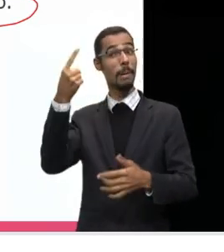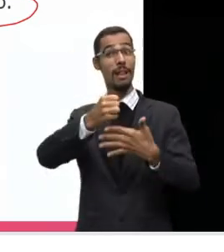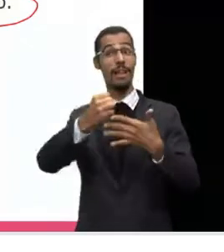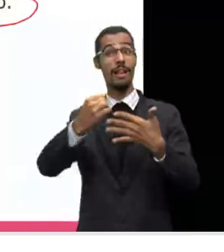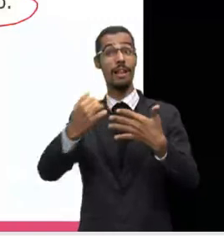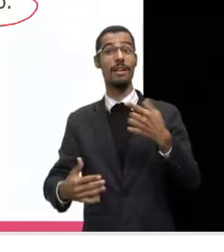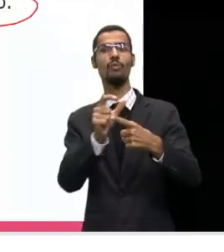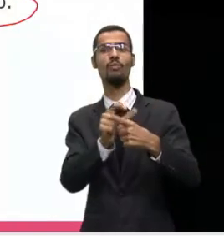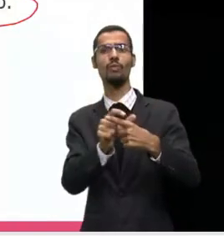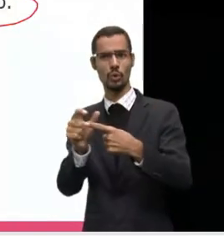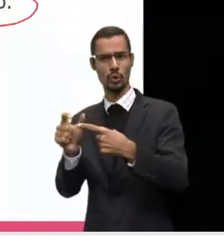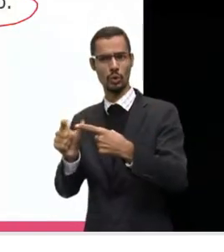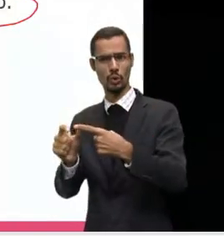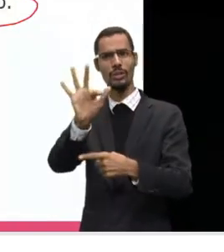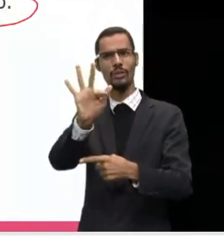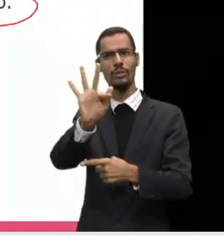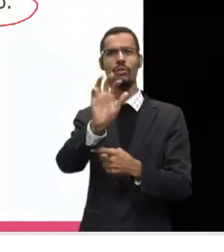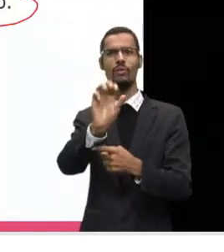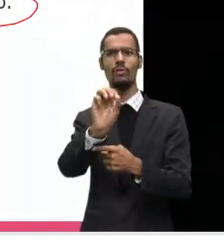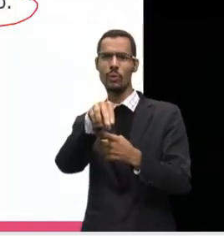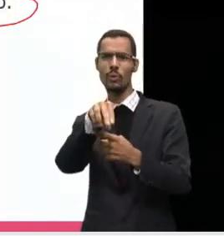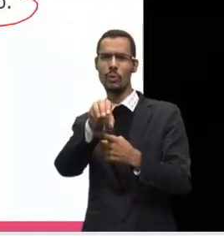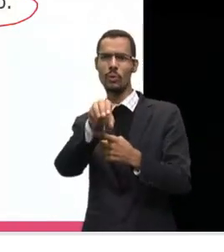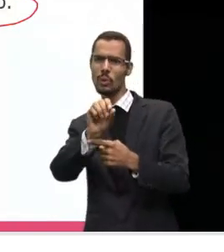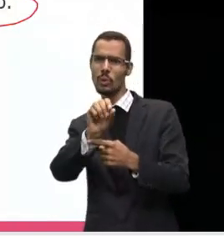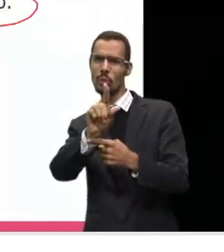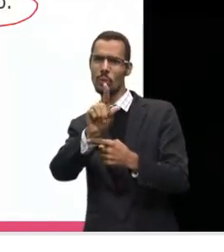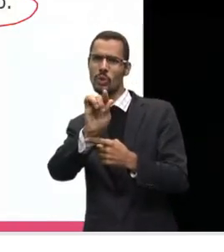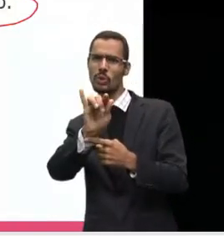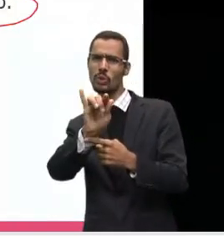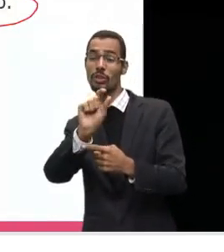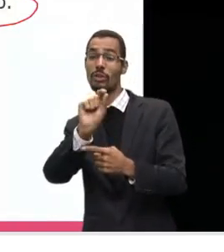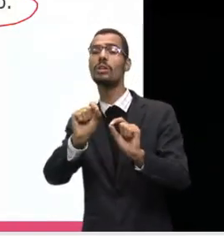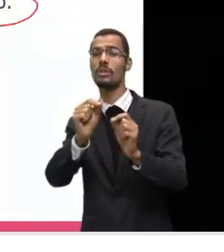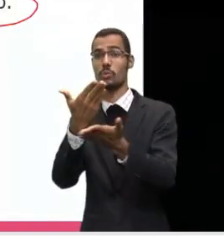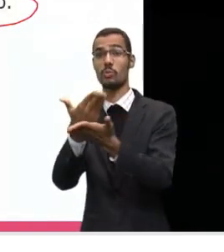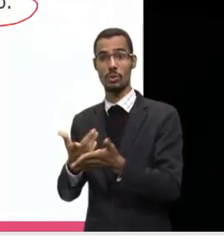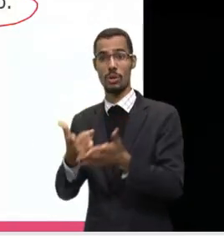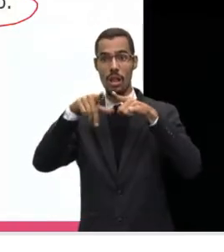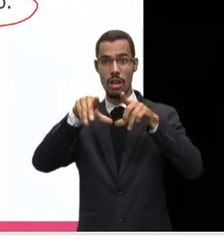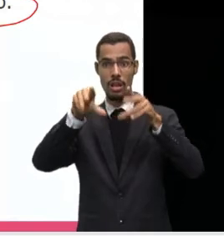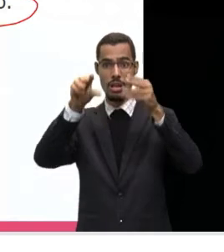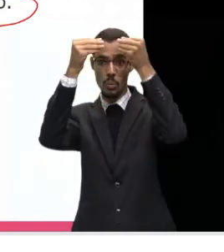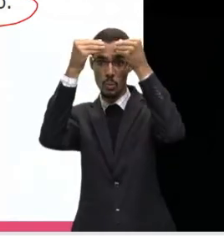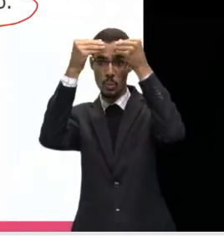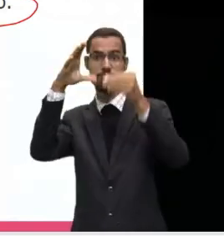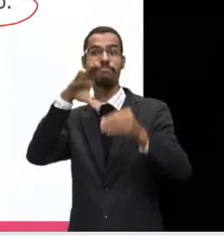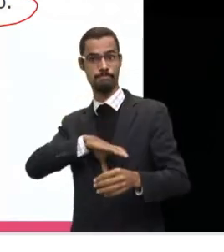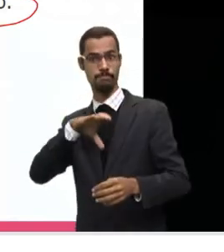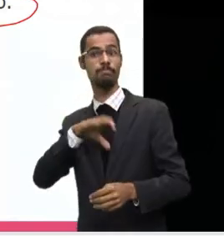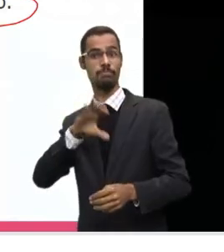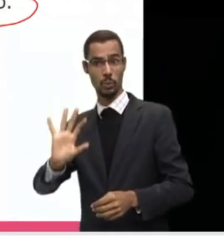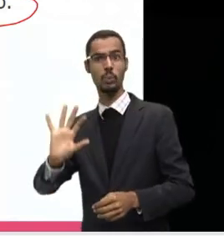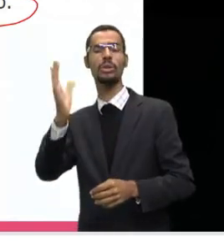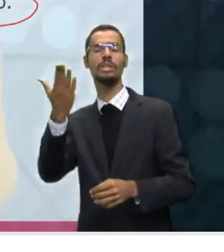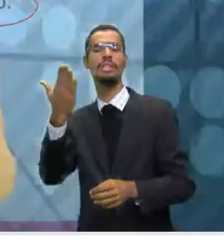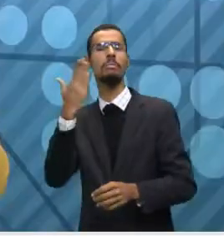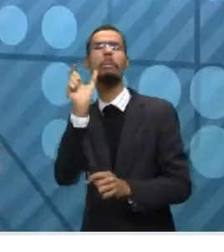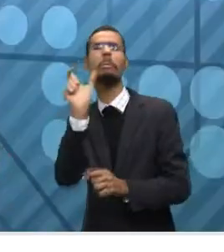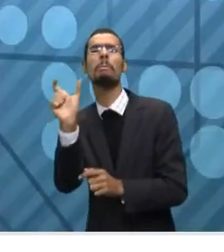a fonologia. A fonologia, ela é um estudo linguístico que acontece também na língua portuguesa, certo? Como que